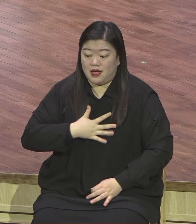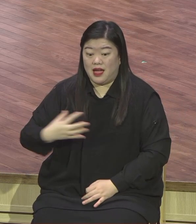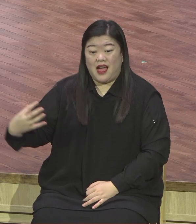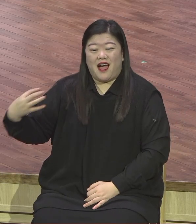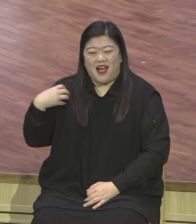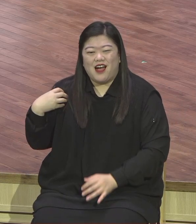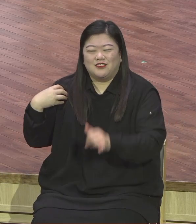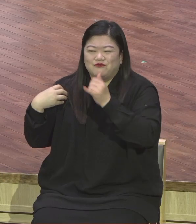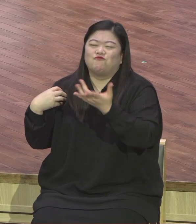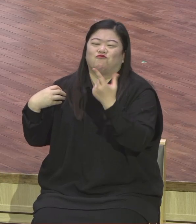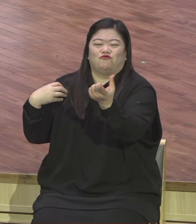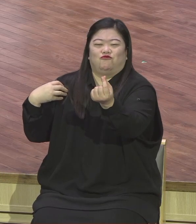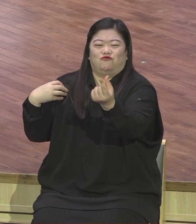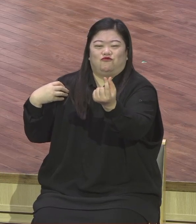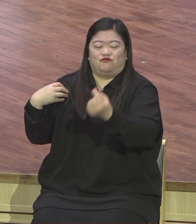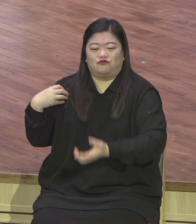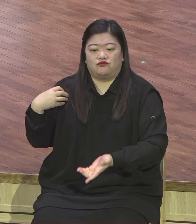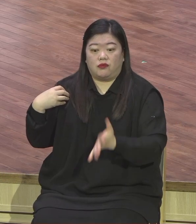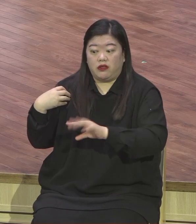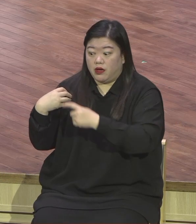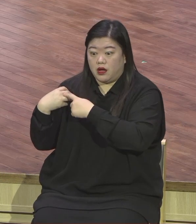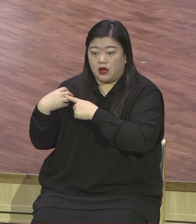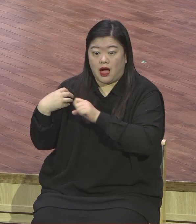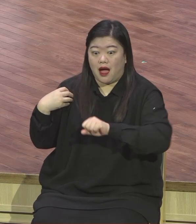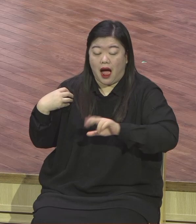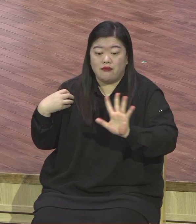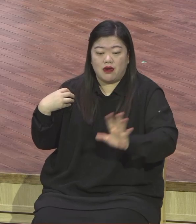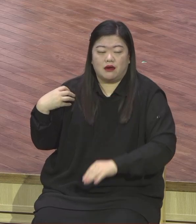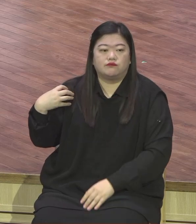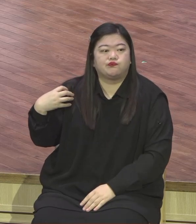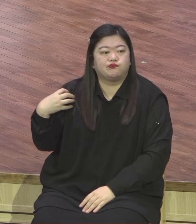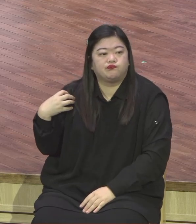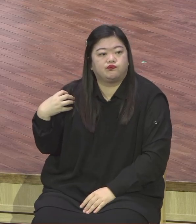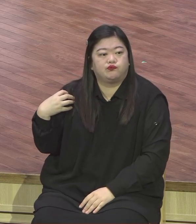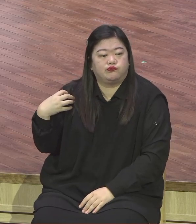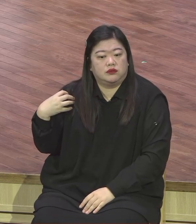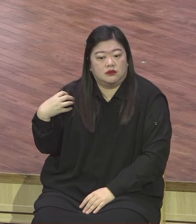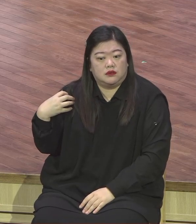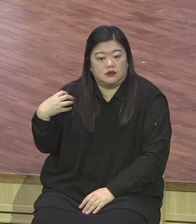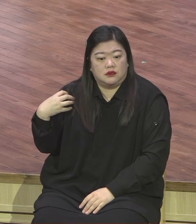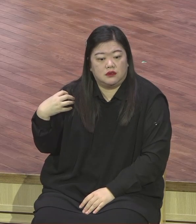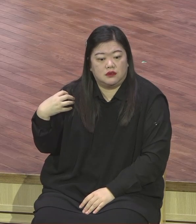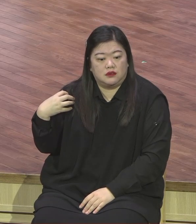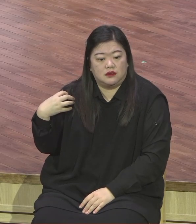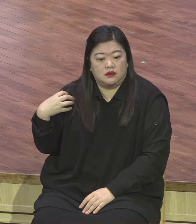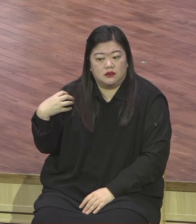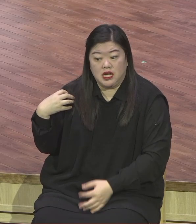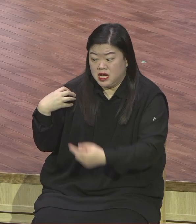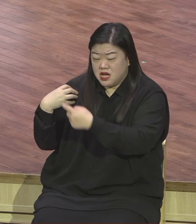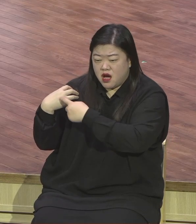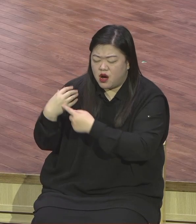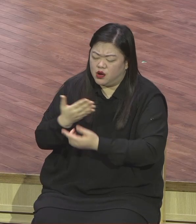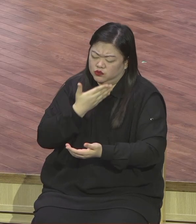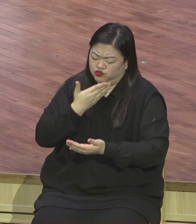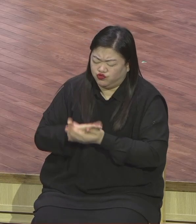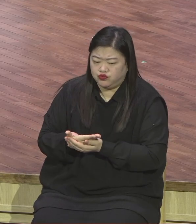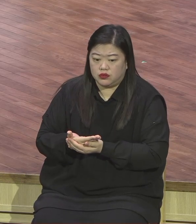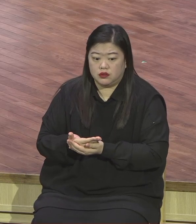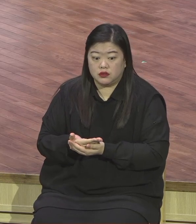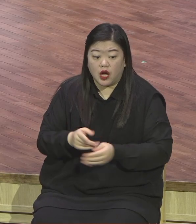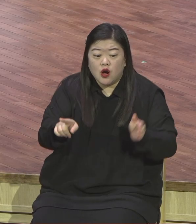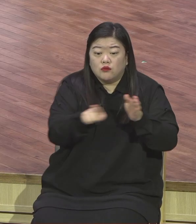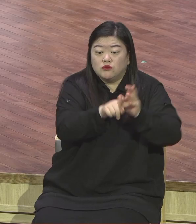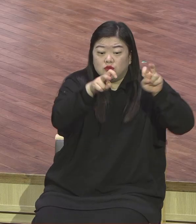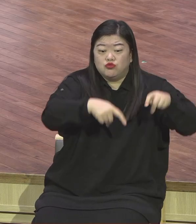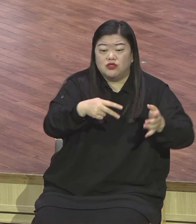내 자신의 가치는 말 것도 없고 내가 하는 사역 자체가 얼마나 하나님 앞에서 가치 있는지 부신자가 볼 때는 아무것도 아니야